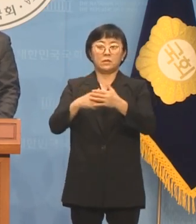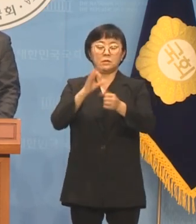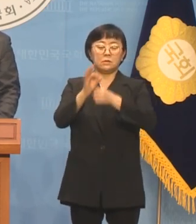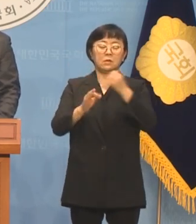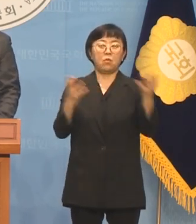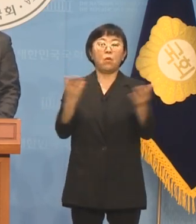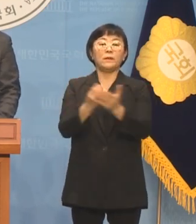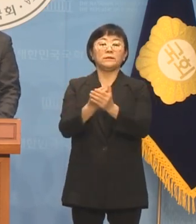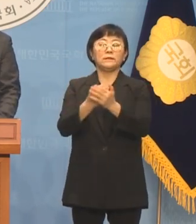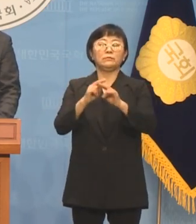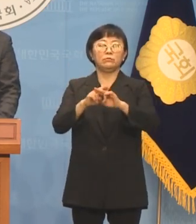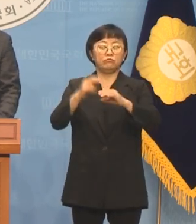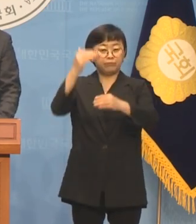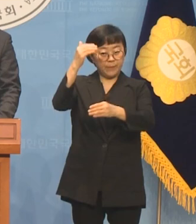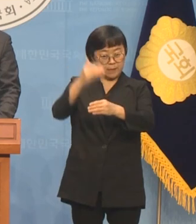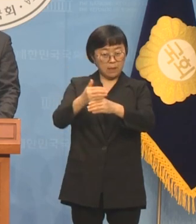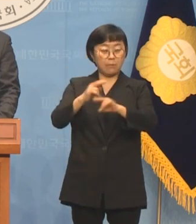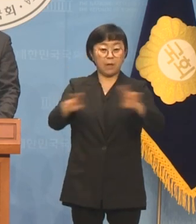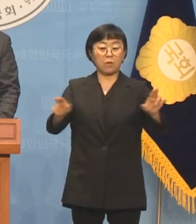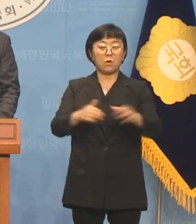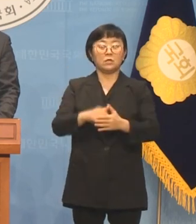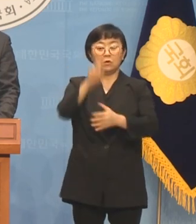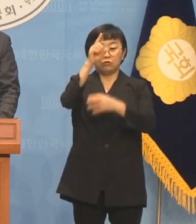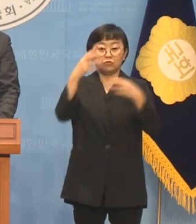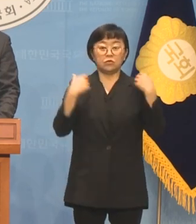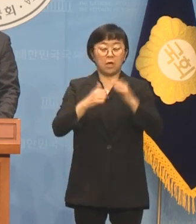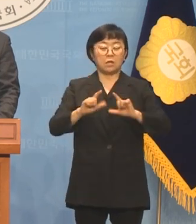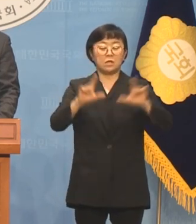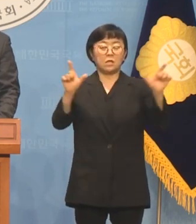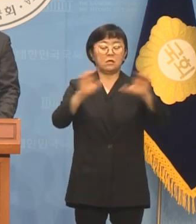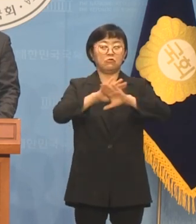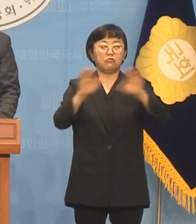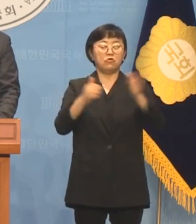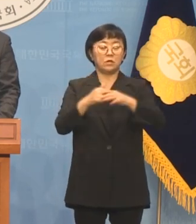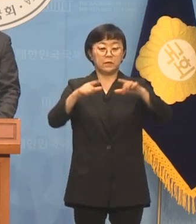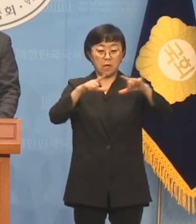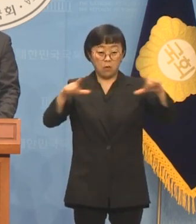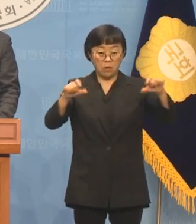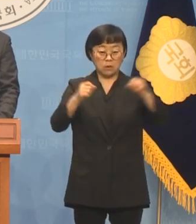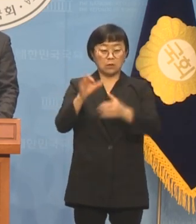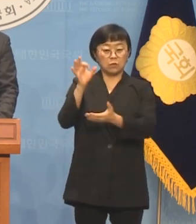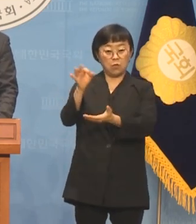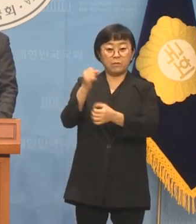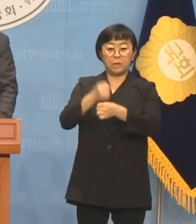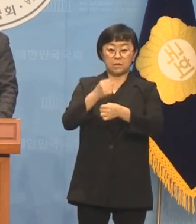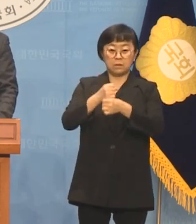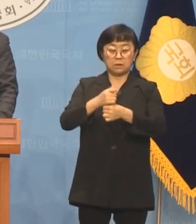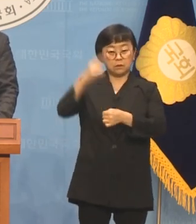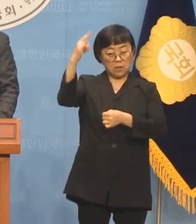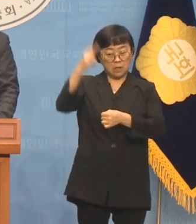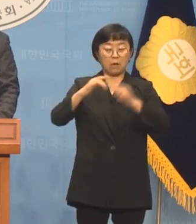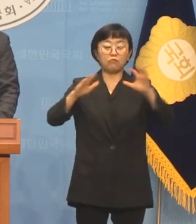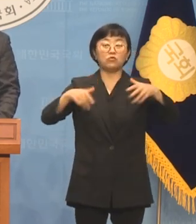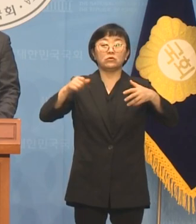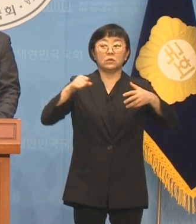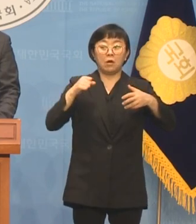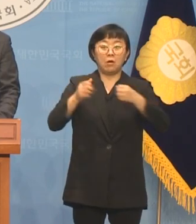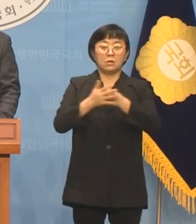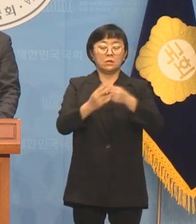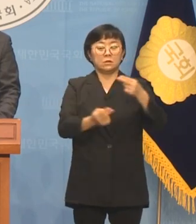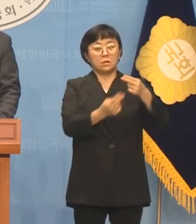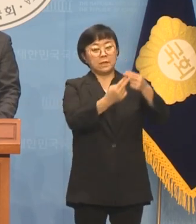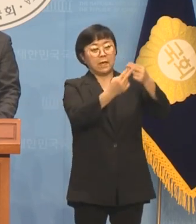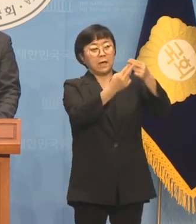완전히 폐지하겠습니다. 정부가 기후 채권을 발행해 재원을 마련해서 태양광, 풍력,